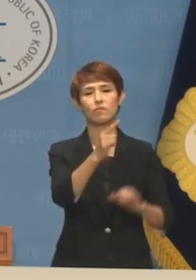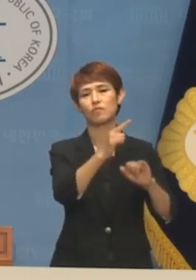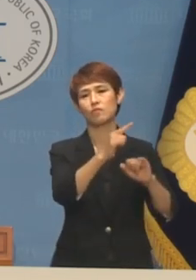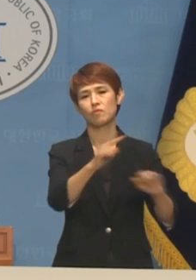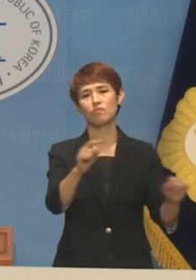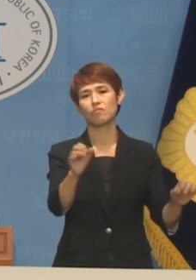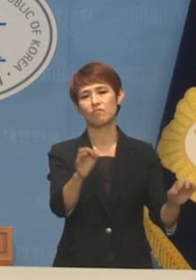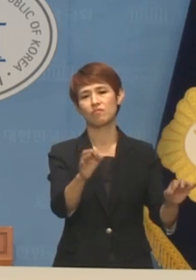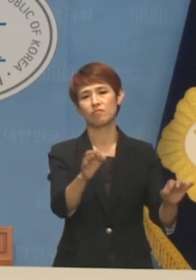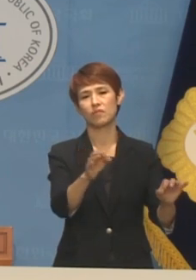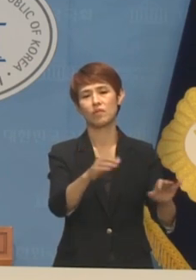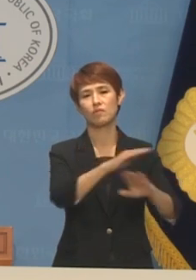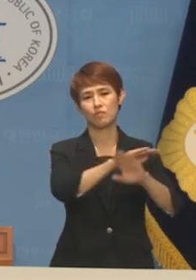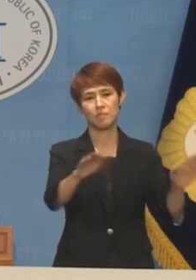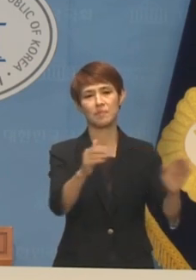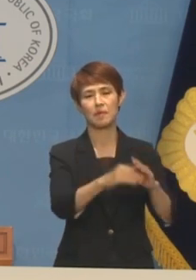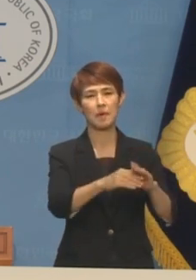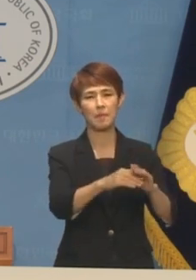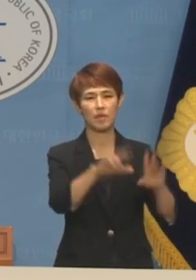지난 대선 과정에서